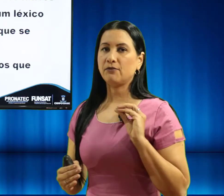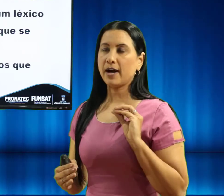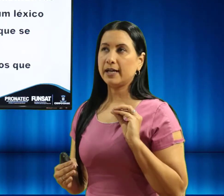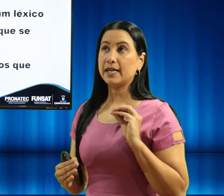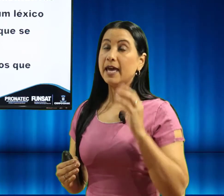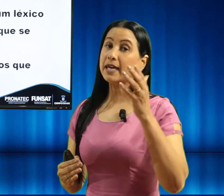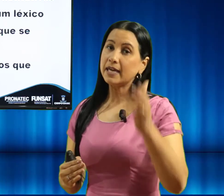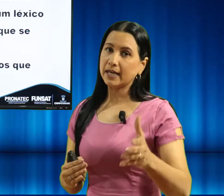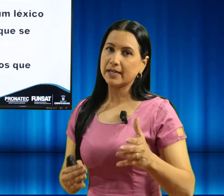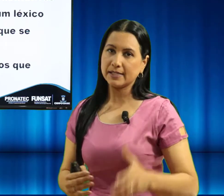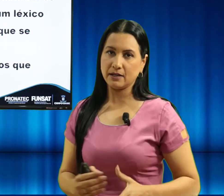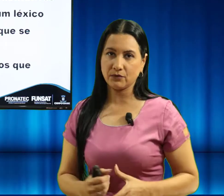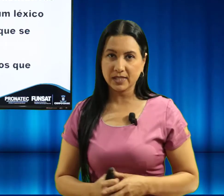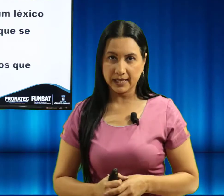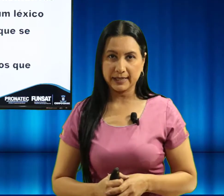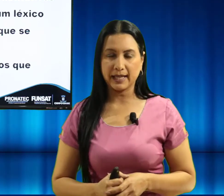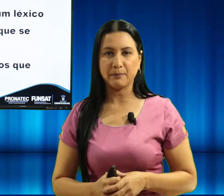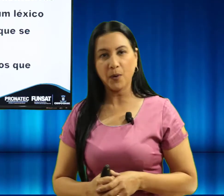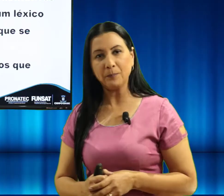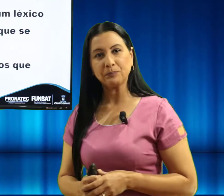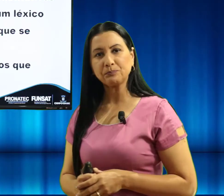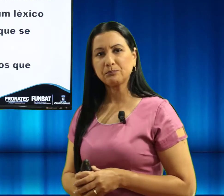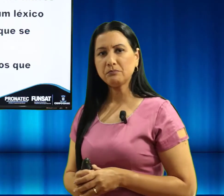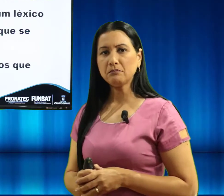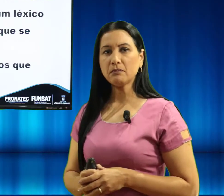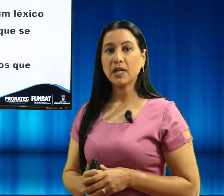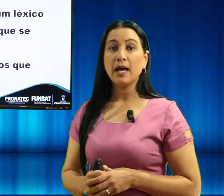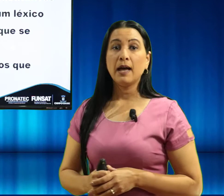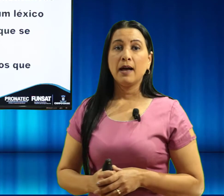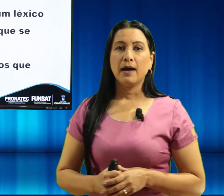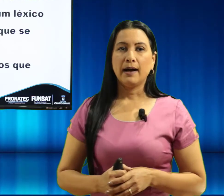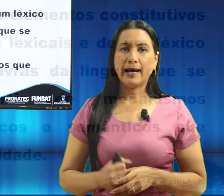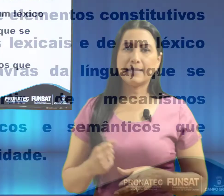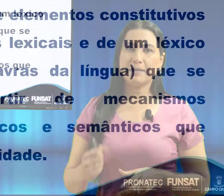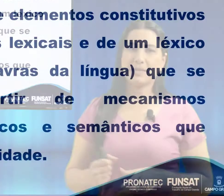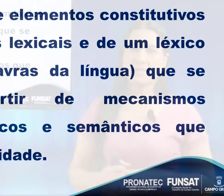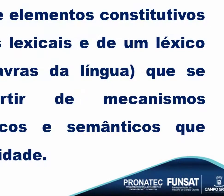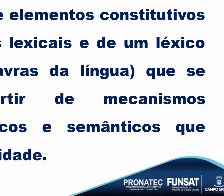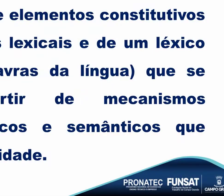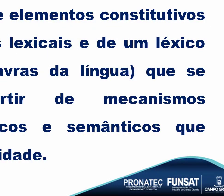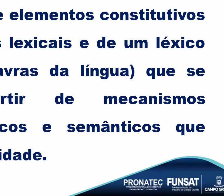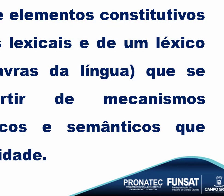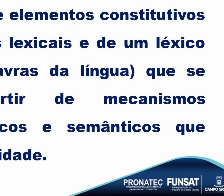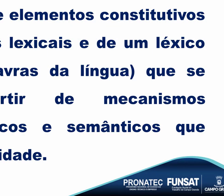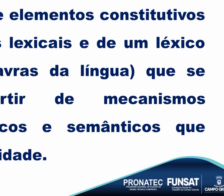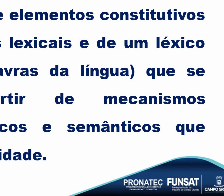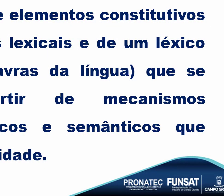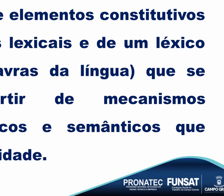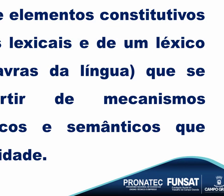vai enriquecer você, tá bom? A Libras, ela é dotada de uma